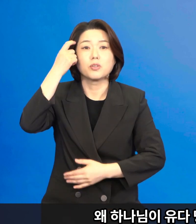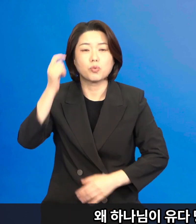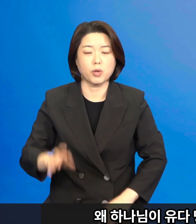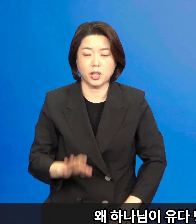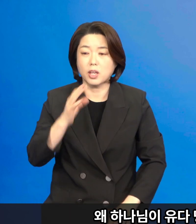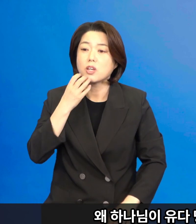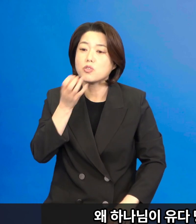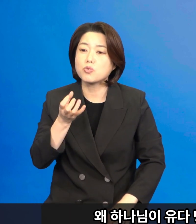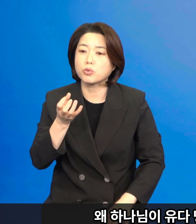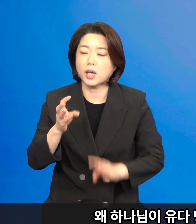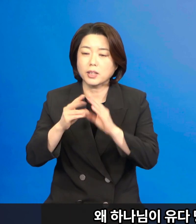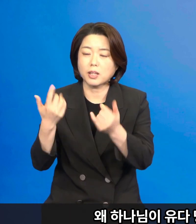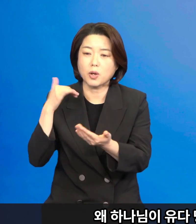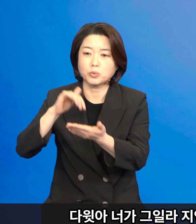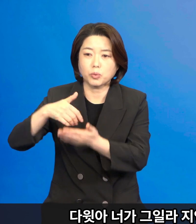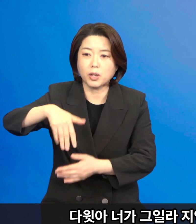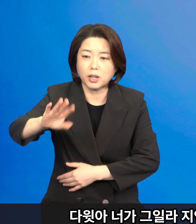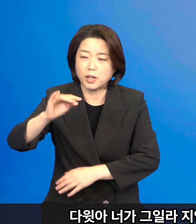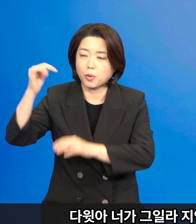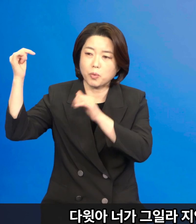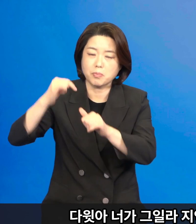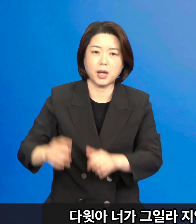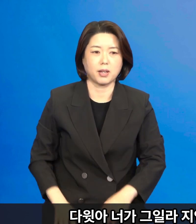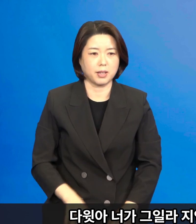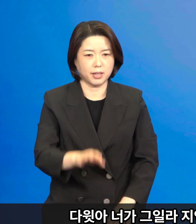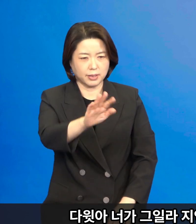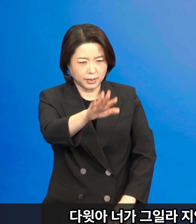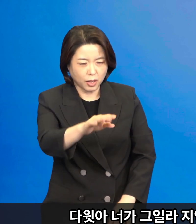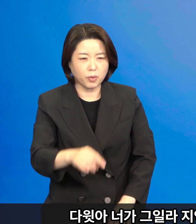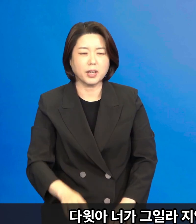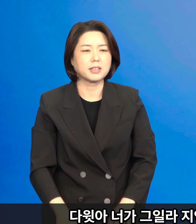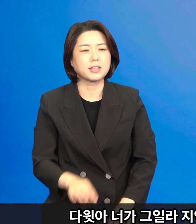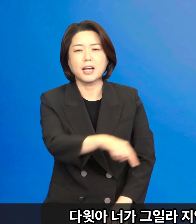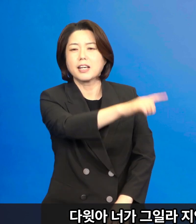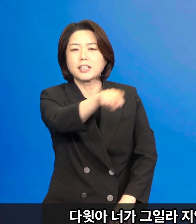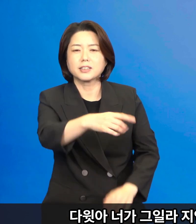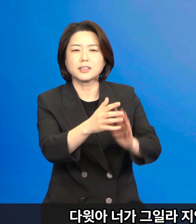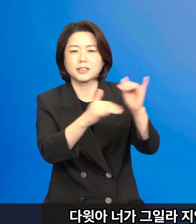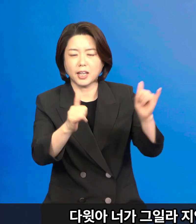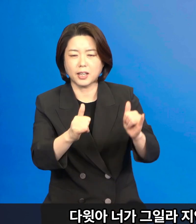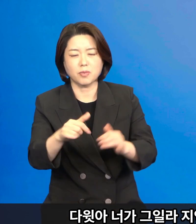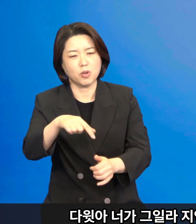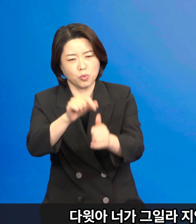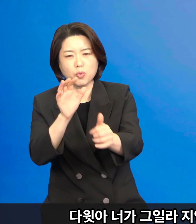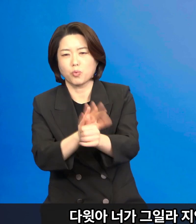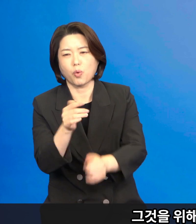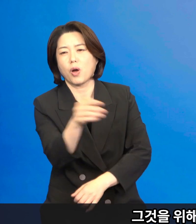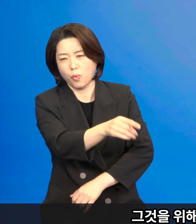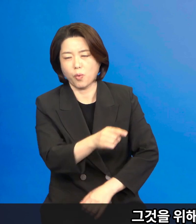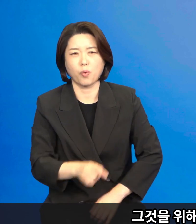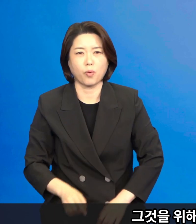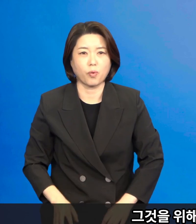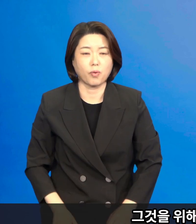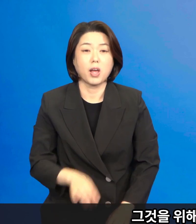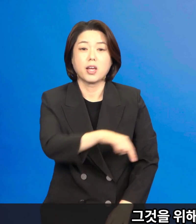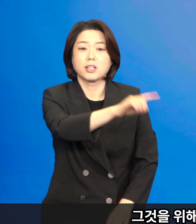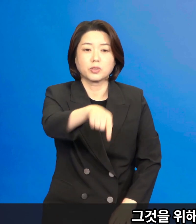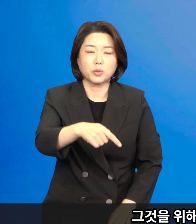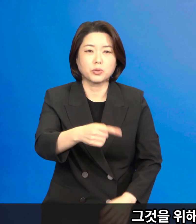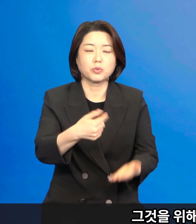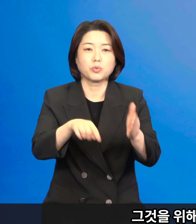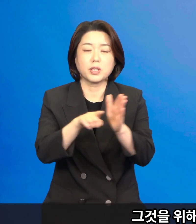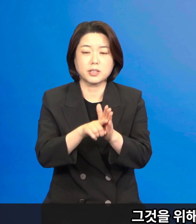유다 땅으로 돌아가라고 했을까요? 다윗아, 너가 그일라 지역에 있는 사람들을 구원해 주어라. 그것을 위해서